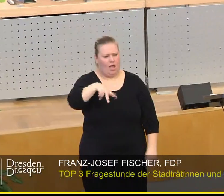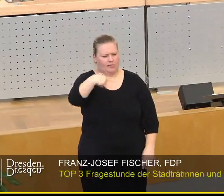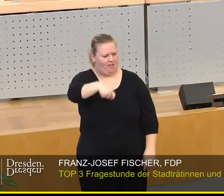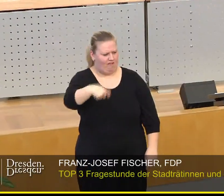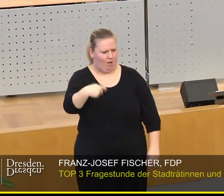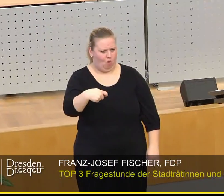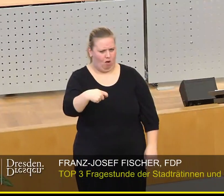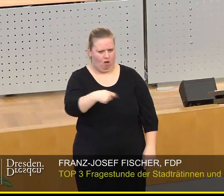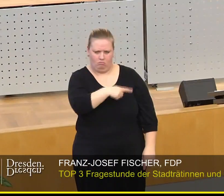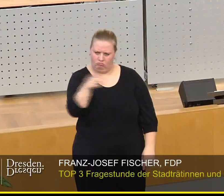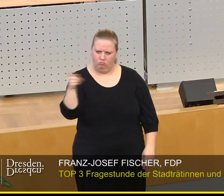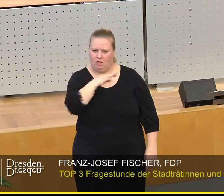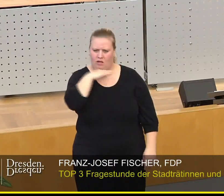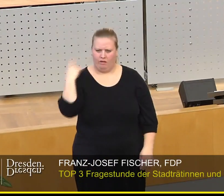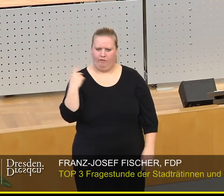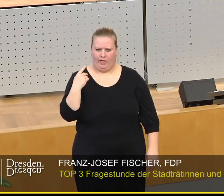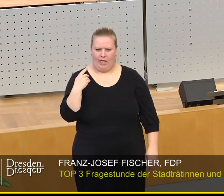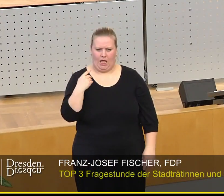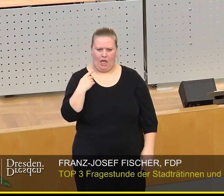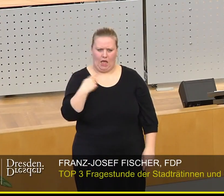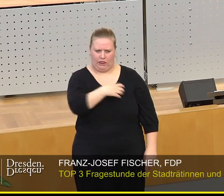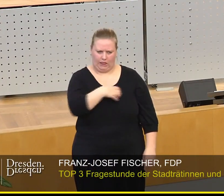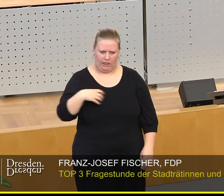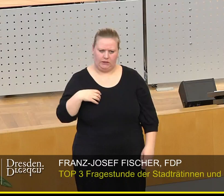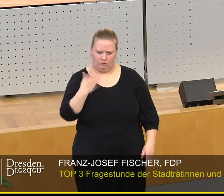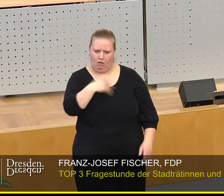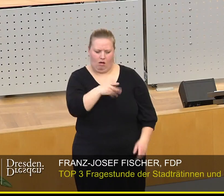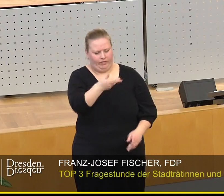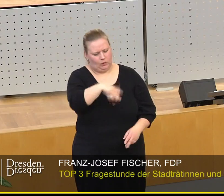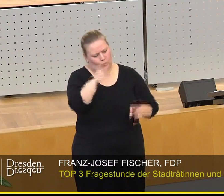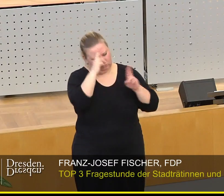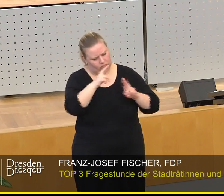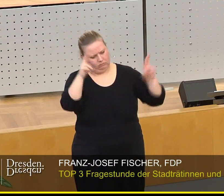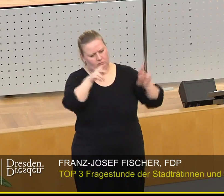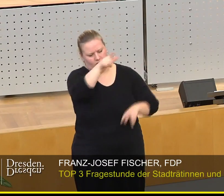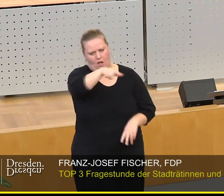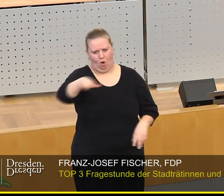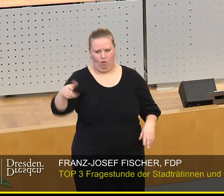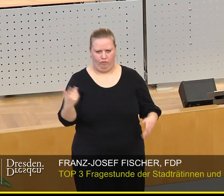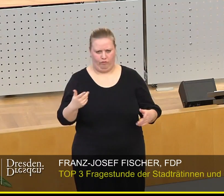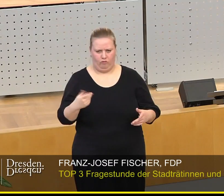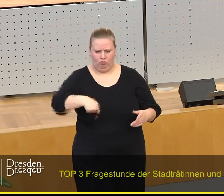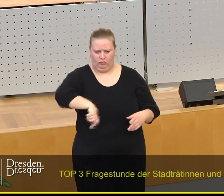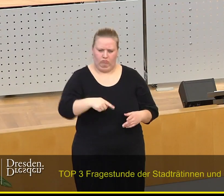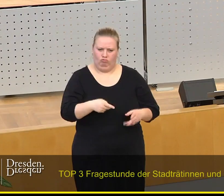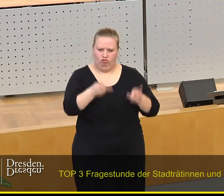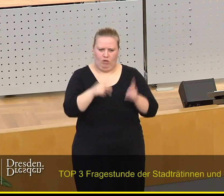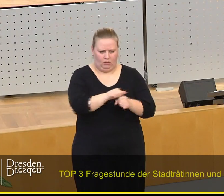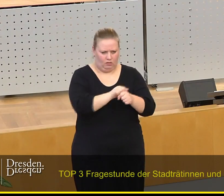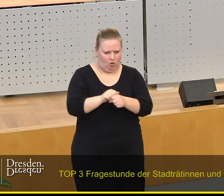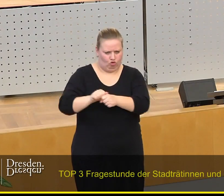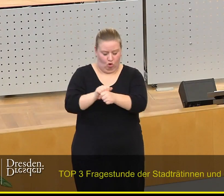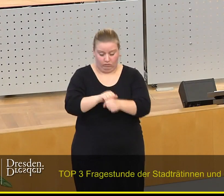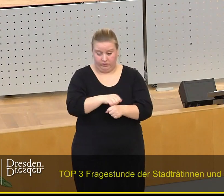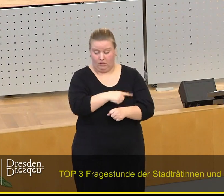Viele Menschen konnten in Dresden friedlich den vielen Toten der Luftangriffe der Alliierten gedenken und auch der Zerstörung unserer Stadt. Alle